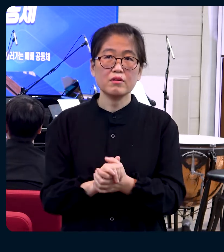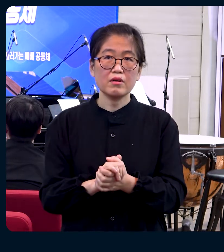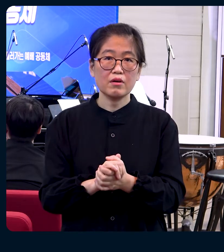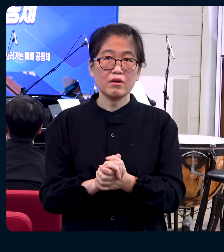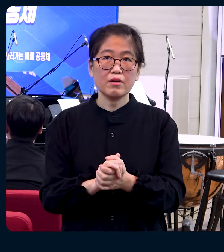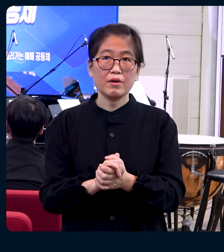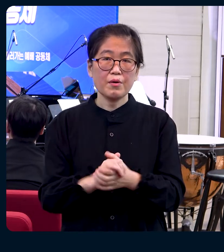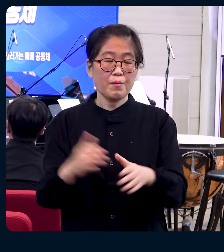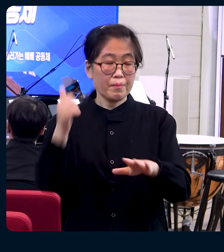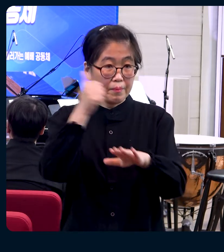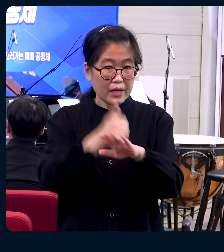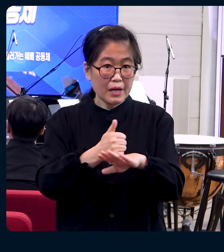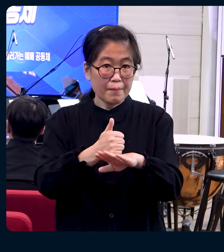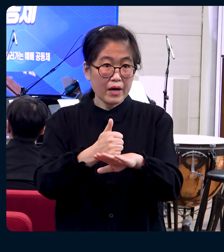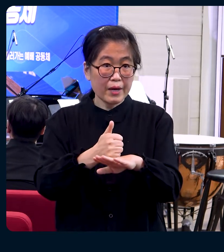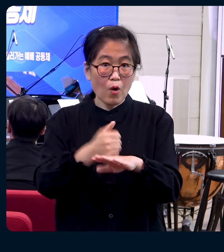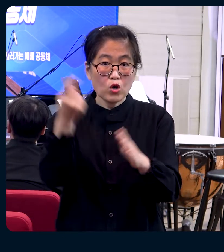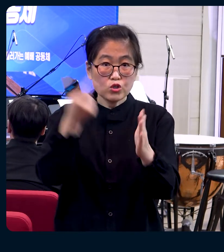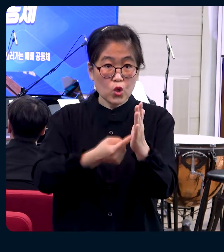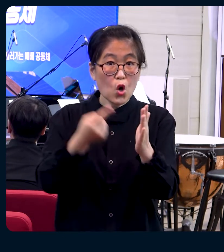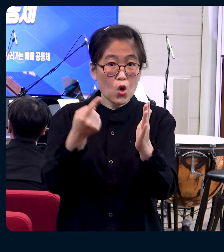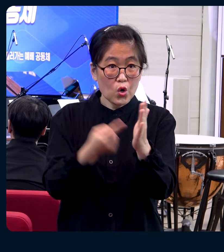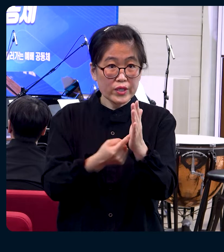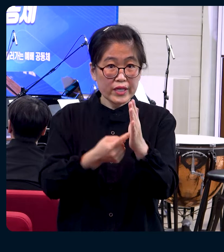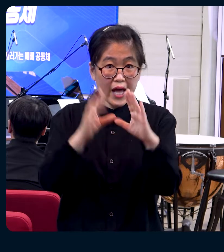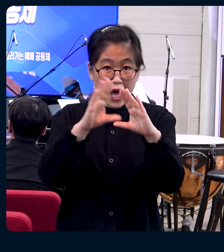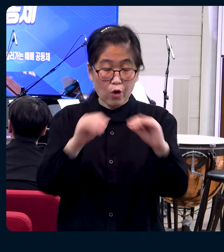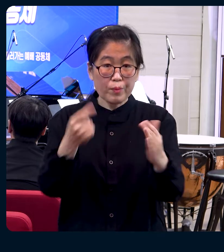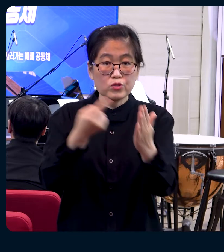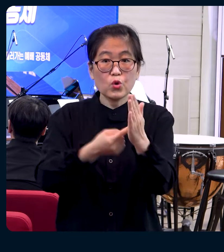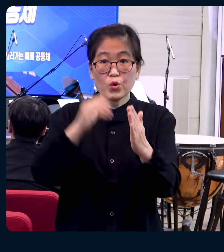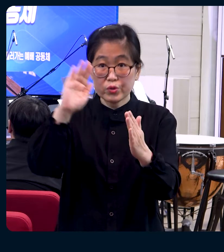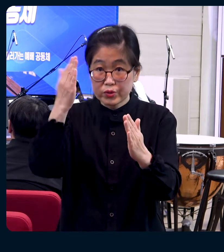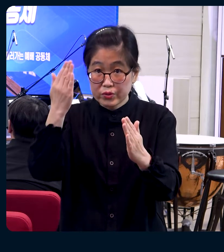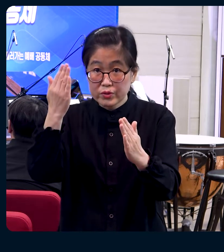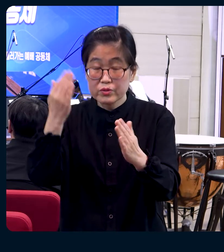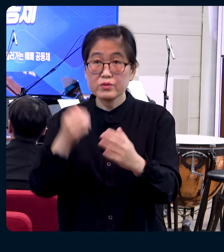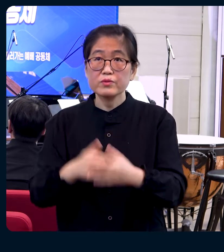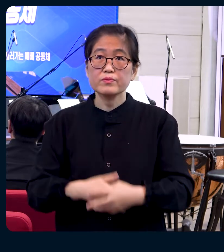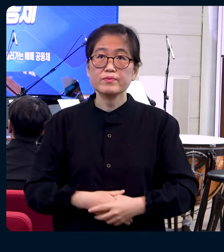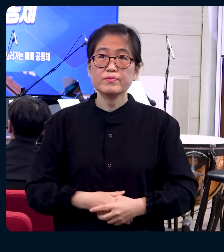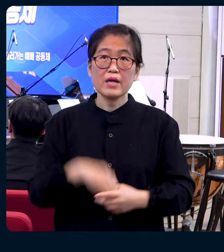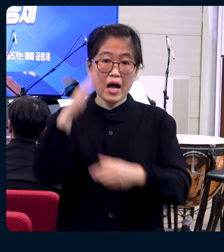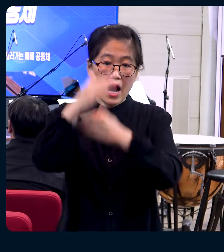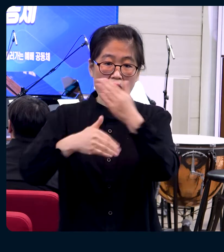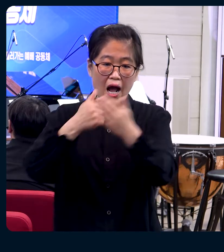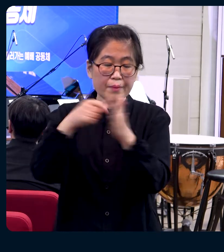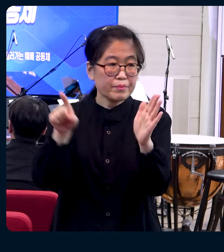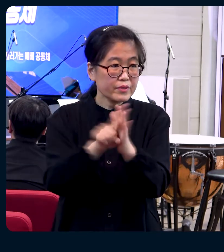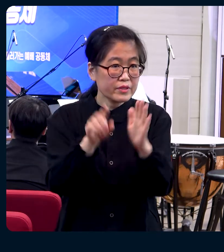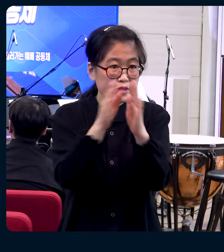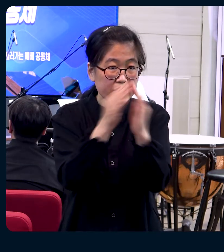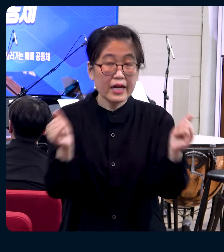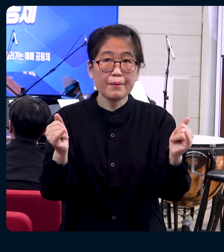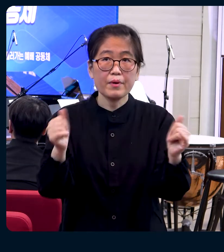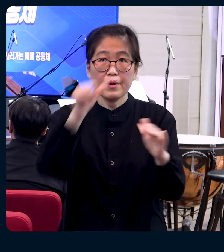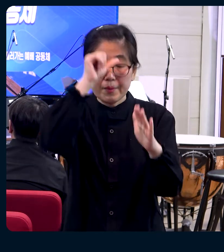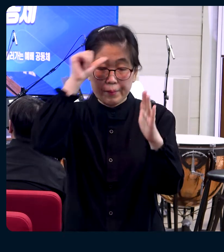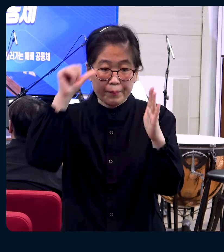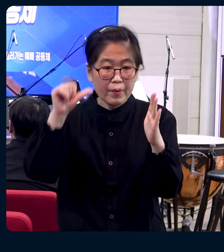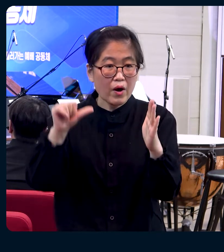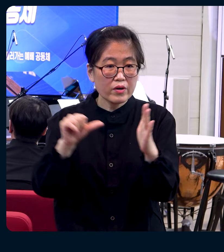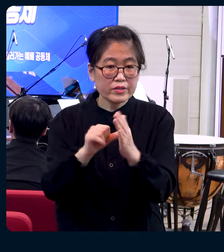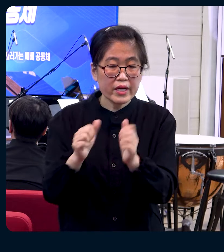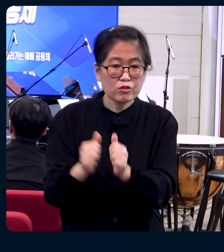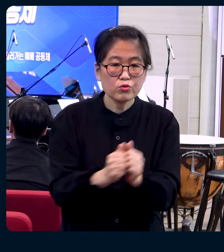그리고 총리가 되는데 뜻밖의 생각해보지도 못한 총리가 되는데 하나님 믿는 사람, 주님과